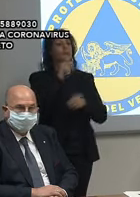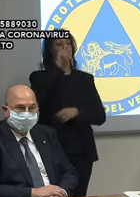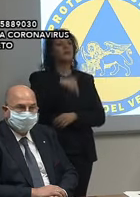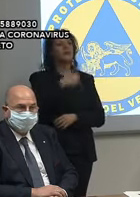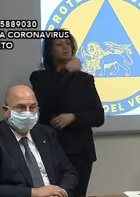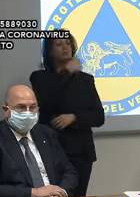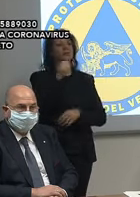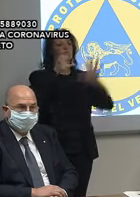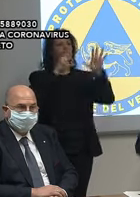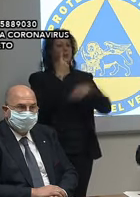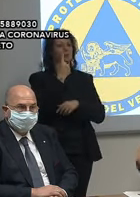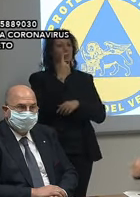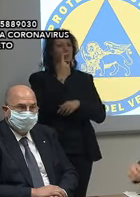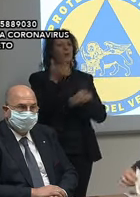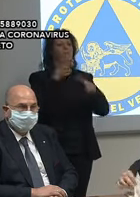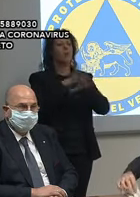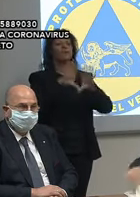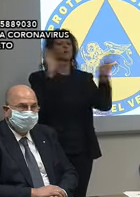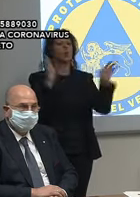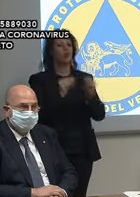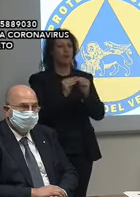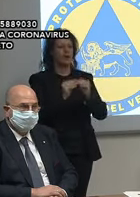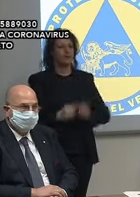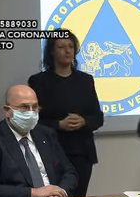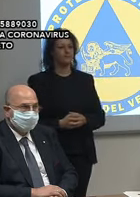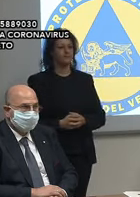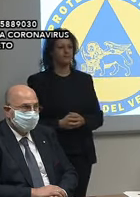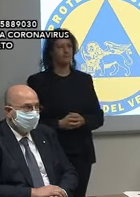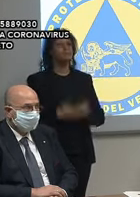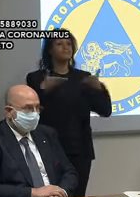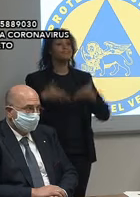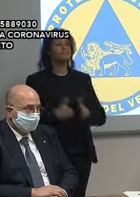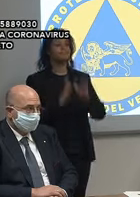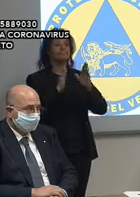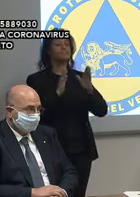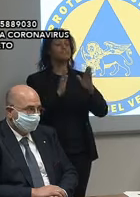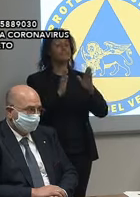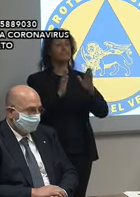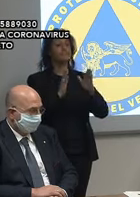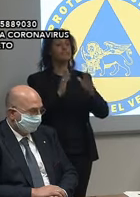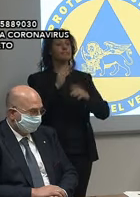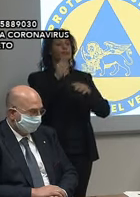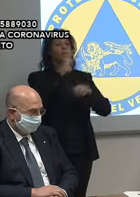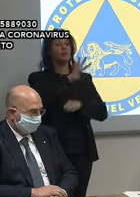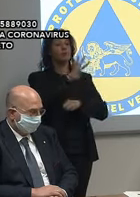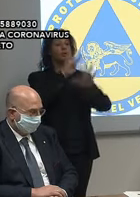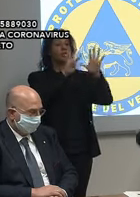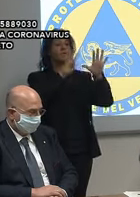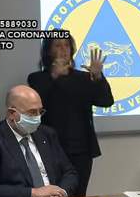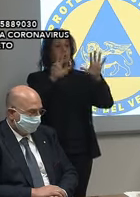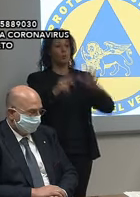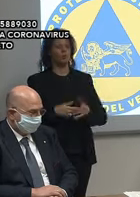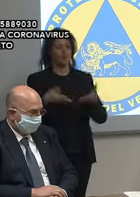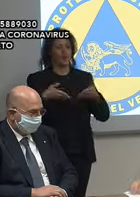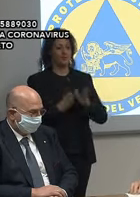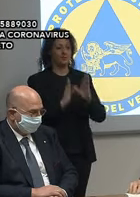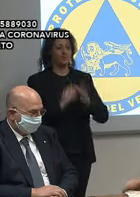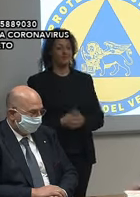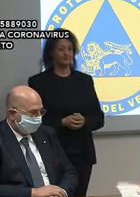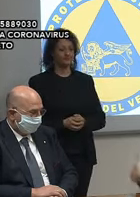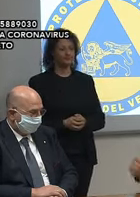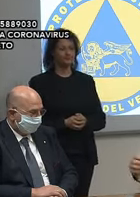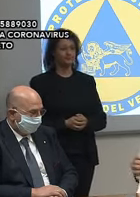1.181 invece è il dato totale. Dopo vediamo le carte, ragazzi. I nati nelle ultime 24 ore sono 98.